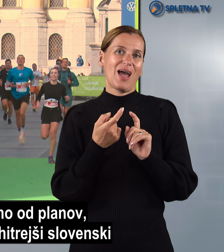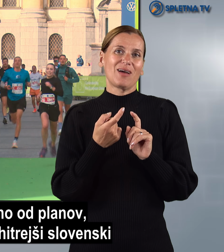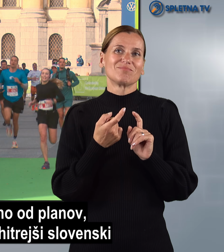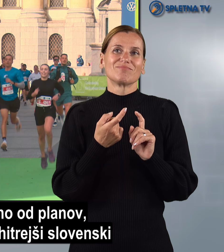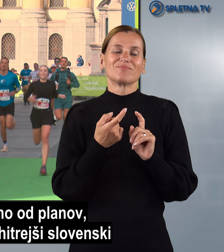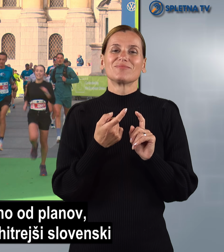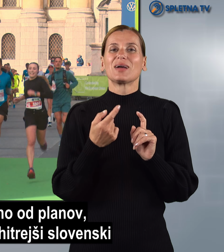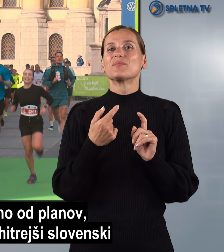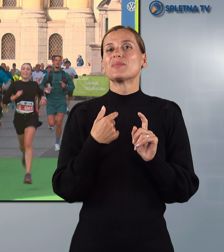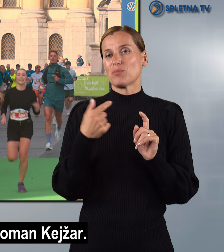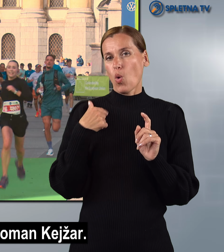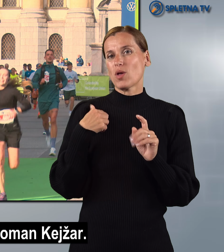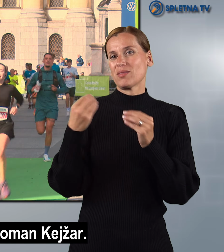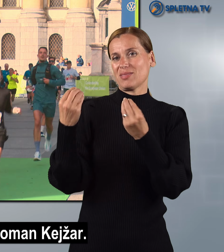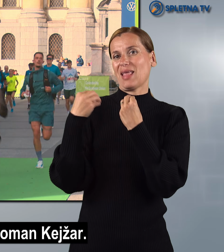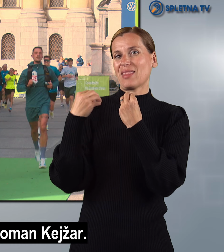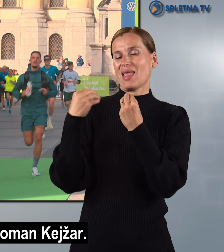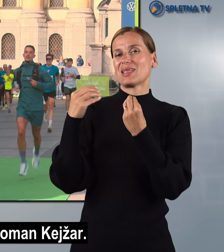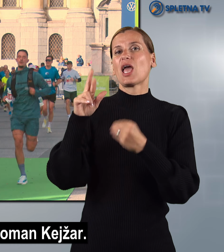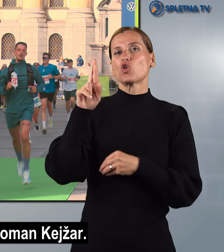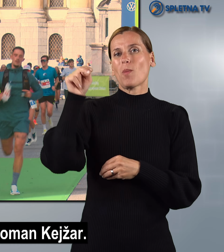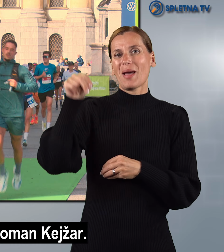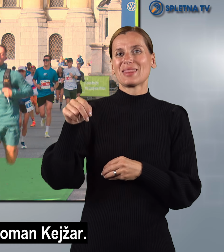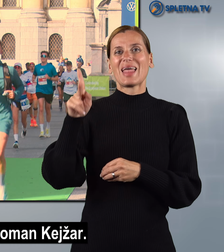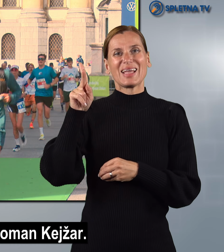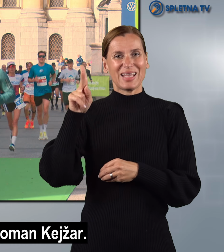stavi najhitrejši slovenski maratonec Roman Kejžar.